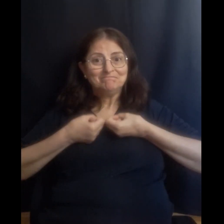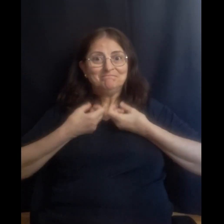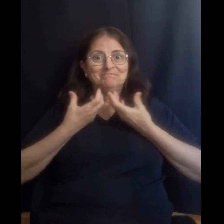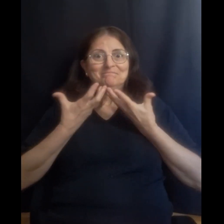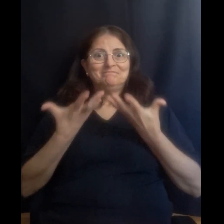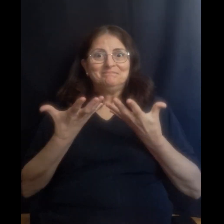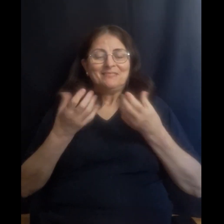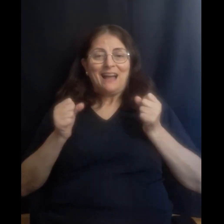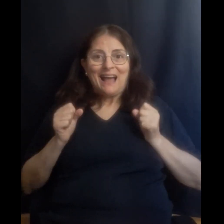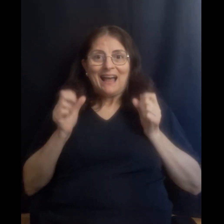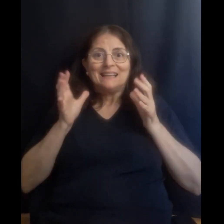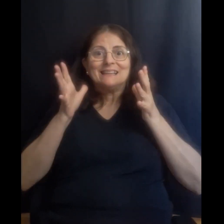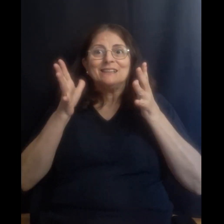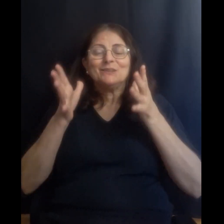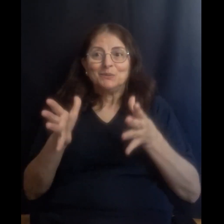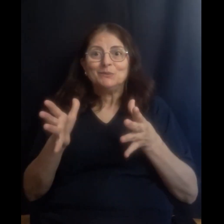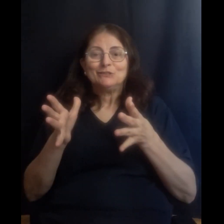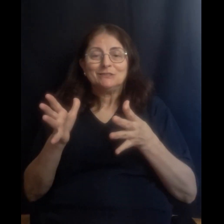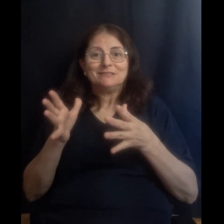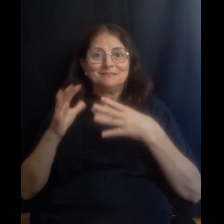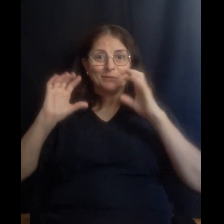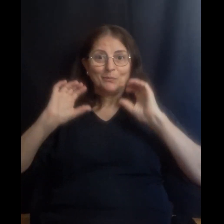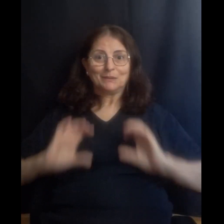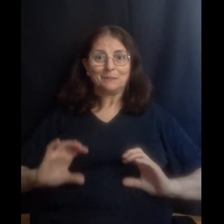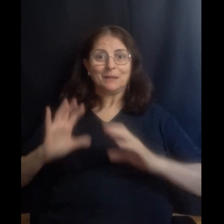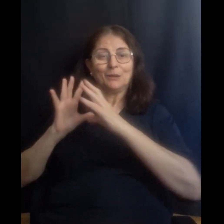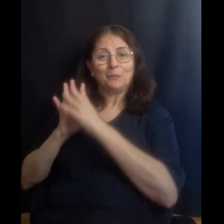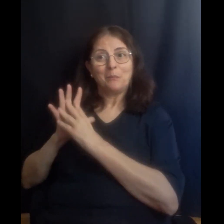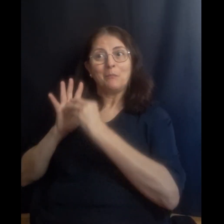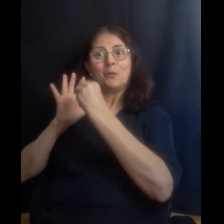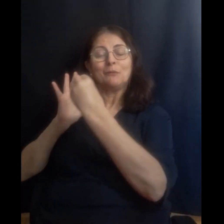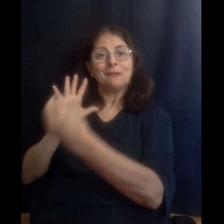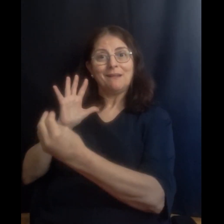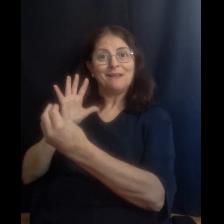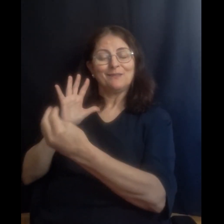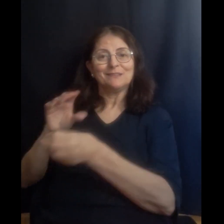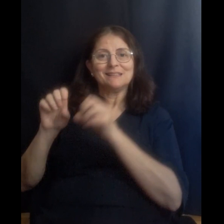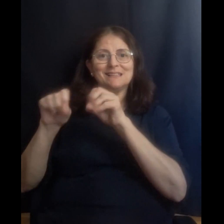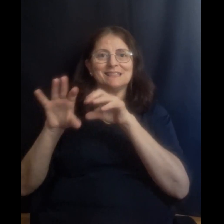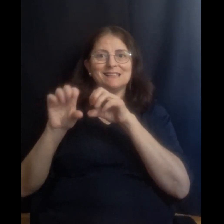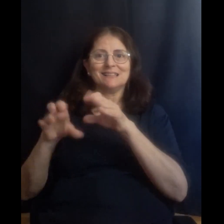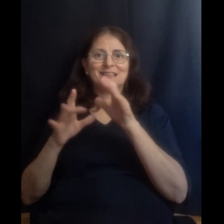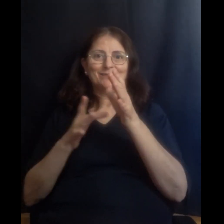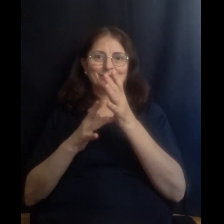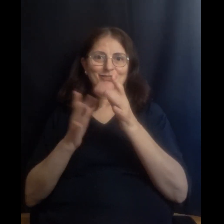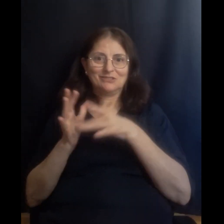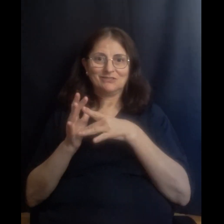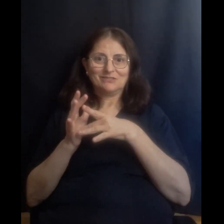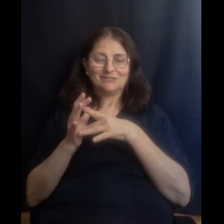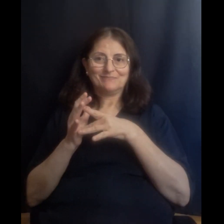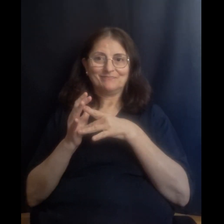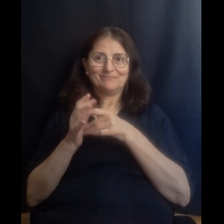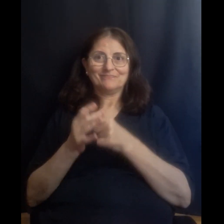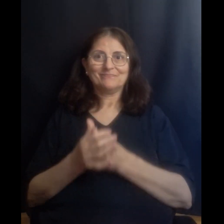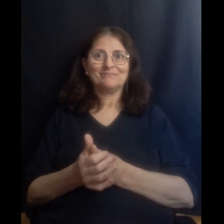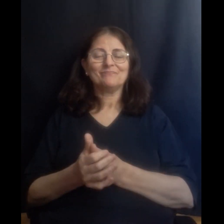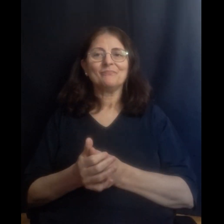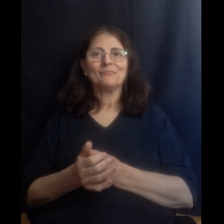atitudes sejam uma inspiração e um exemplo de uma vida baseada nos ensinamentos do Mestre.